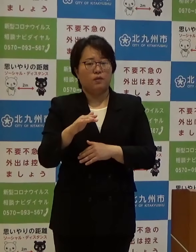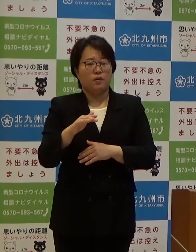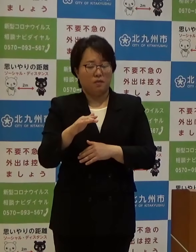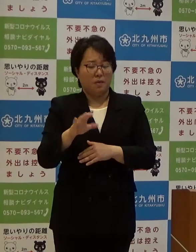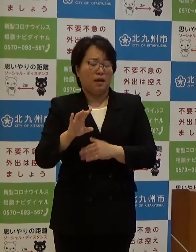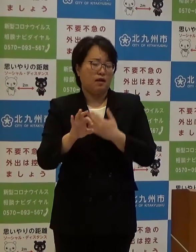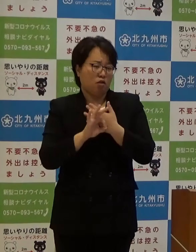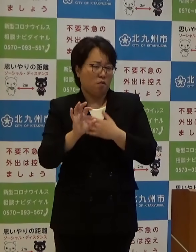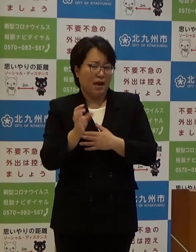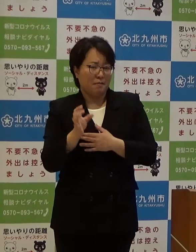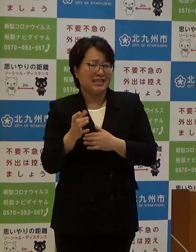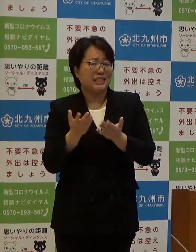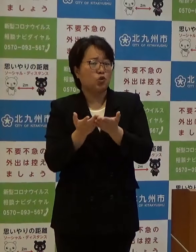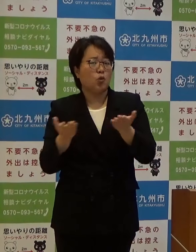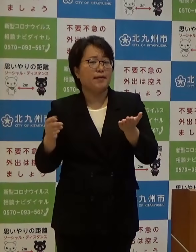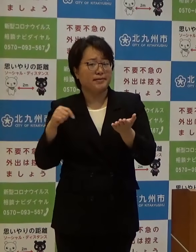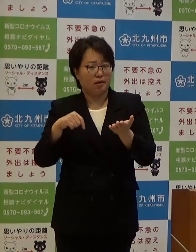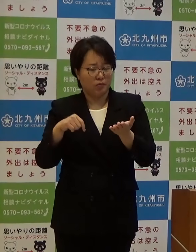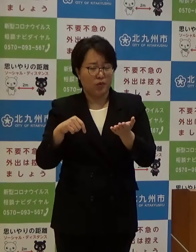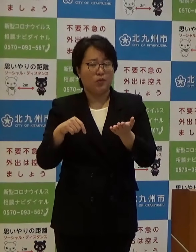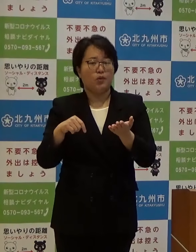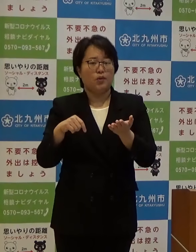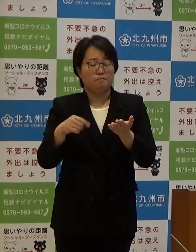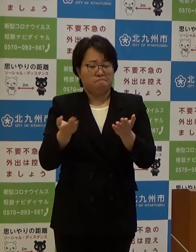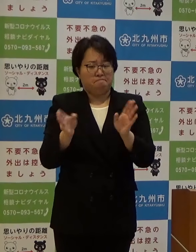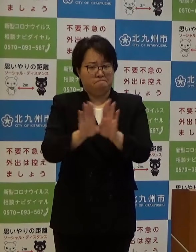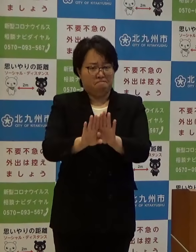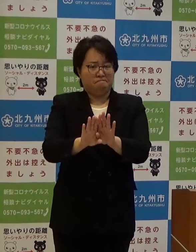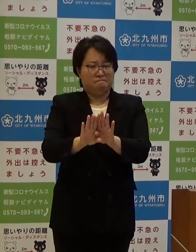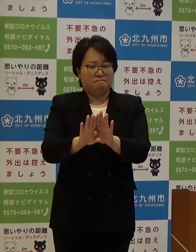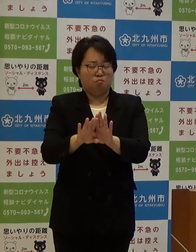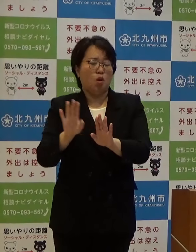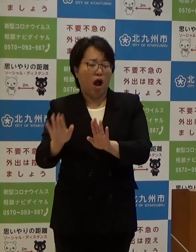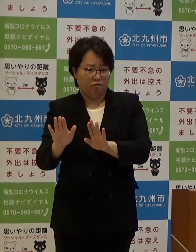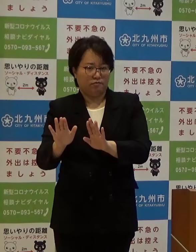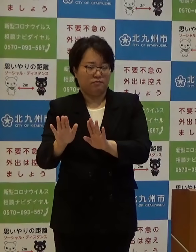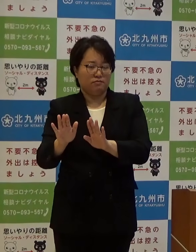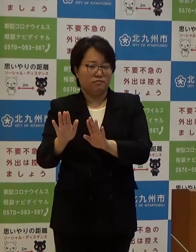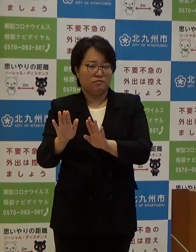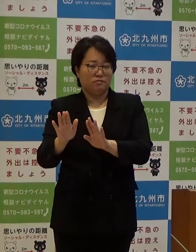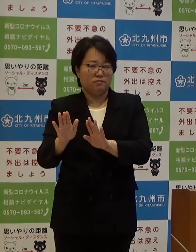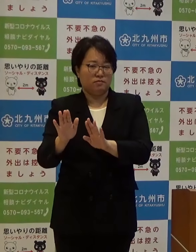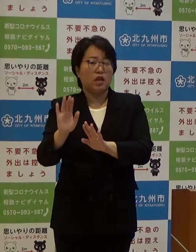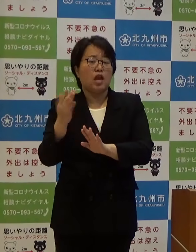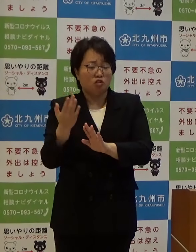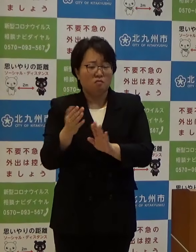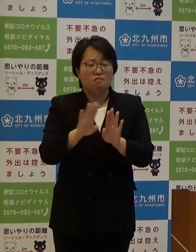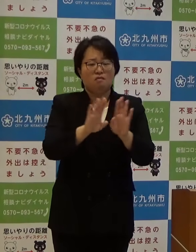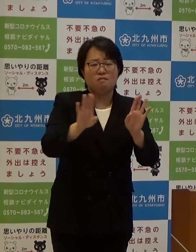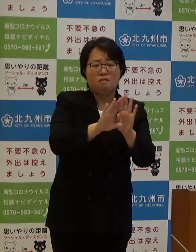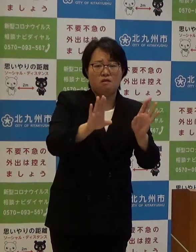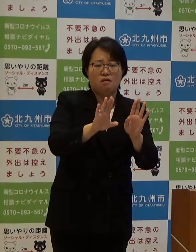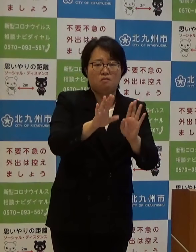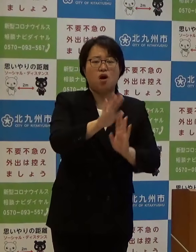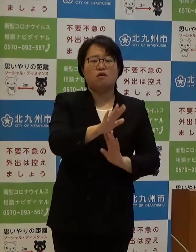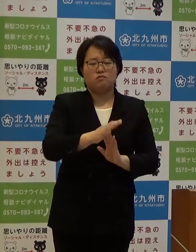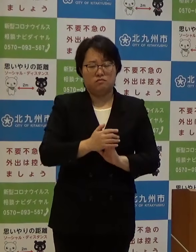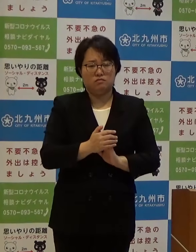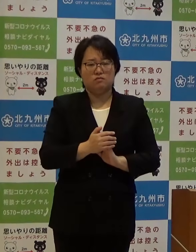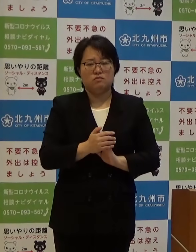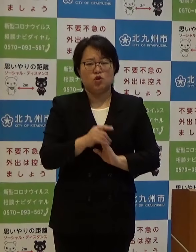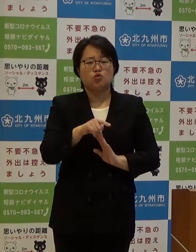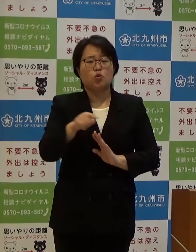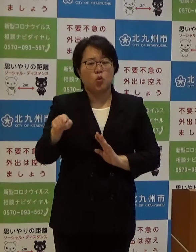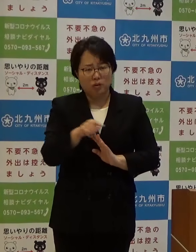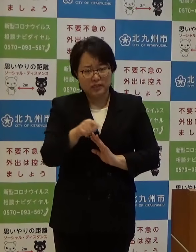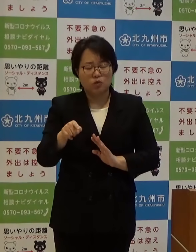パチンコ屋を休業しているところもあるけれども、オープンしているところもあり、そこにはた